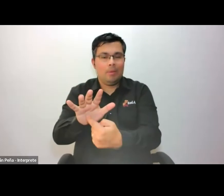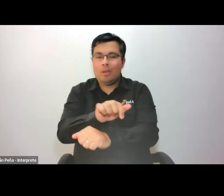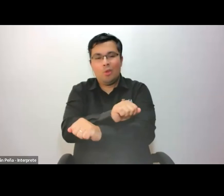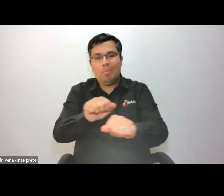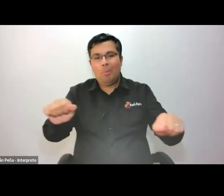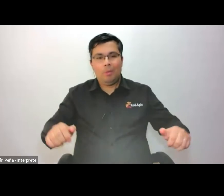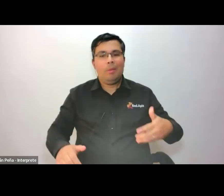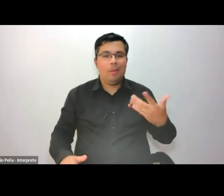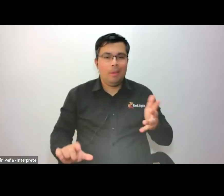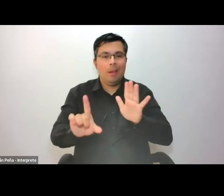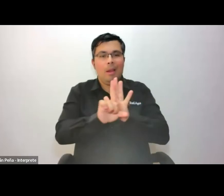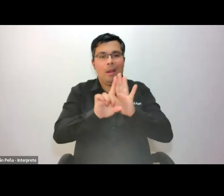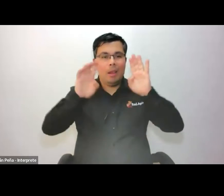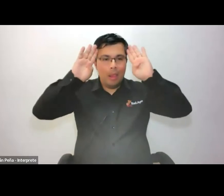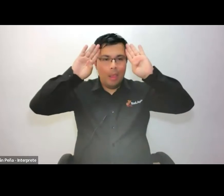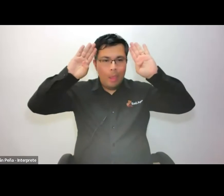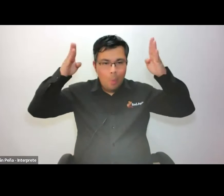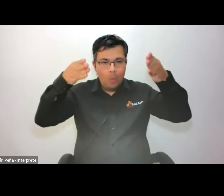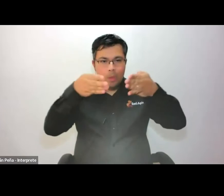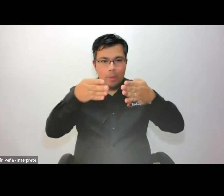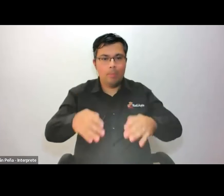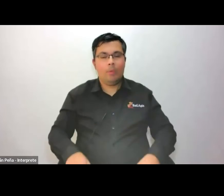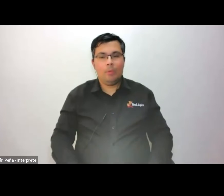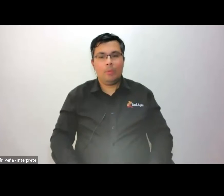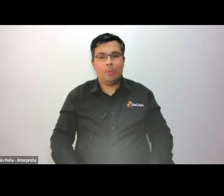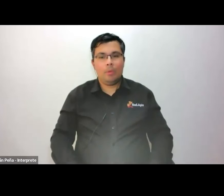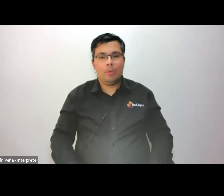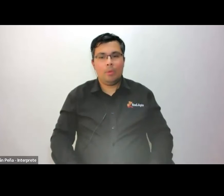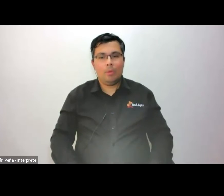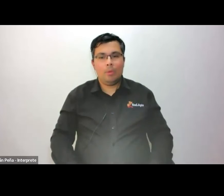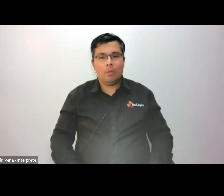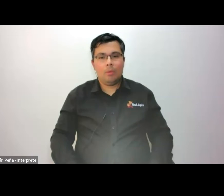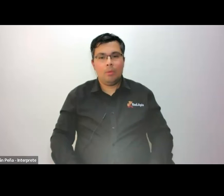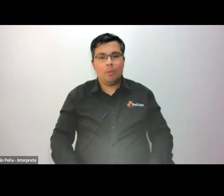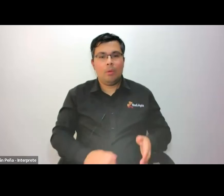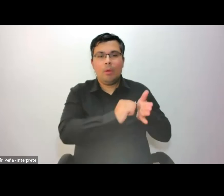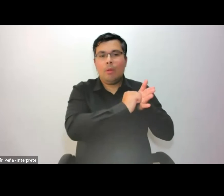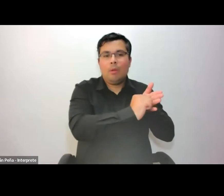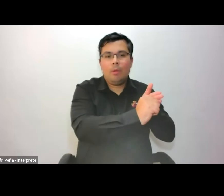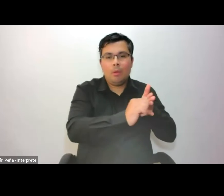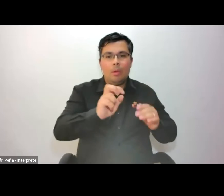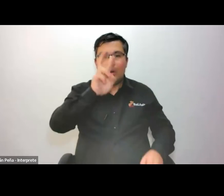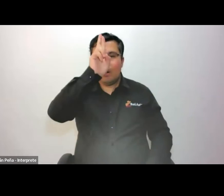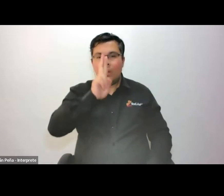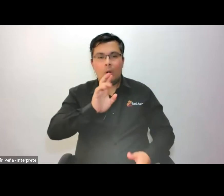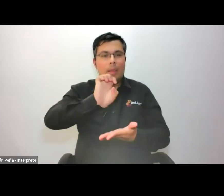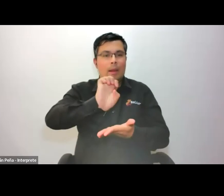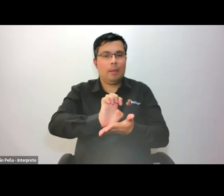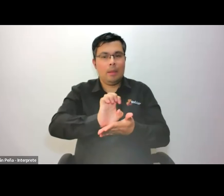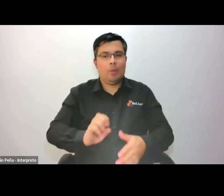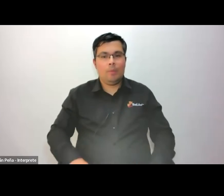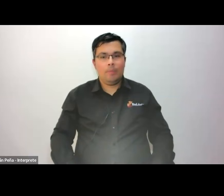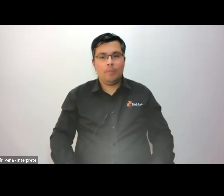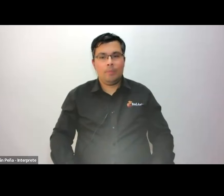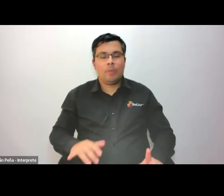autismo releva el rol del Estado en su condición de garante de que se generen las condiciones necesarias para